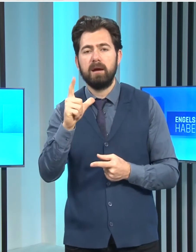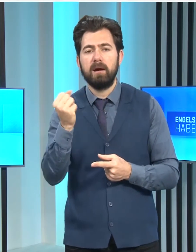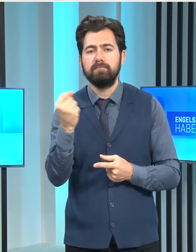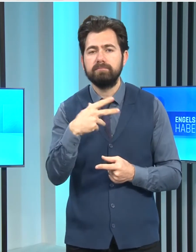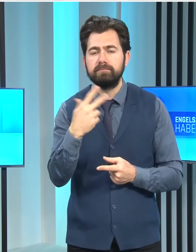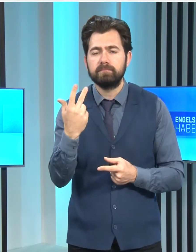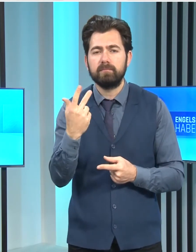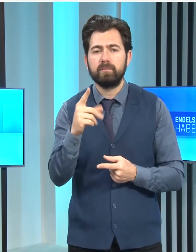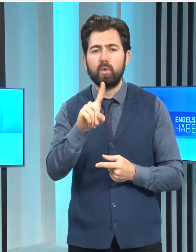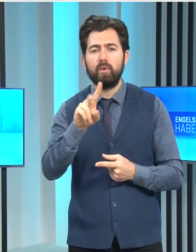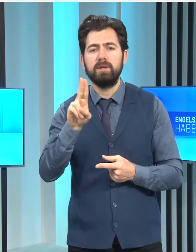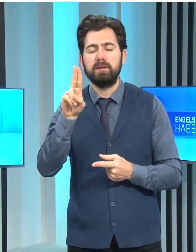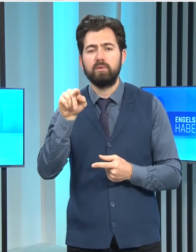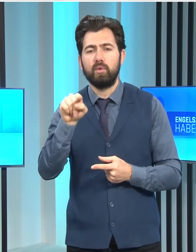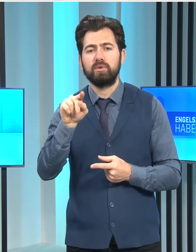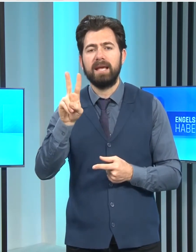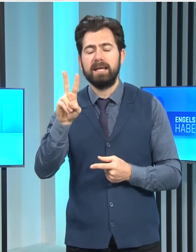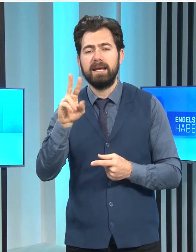17.2 TL'ye çekildi.